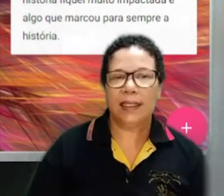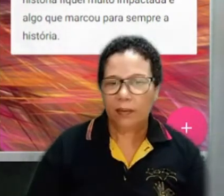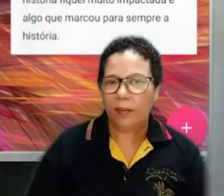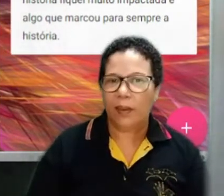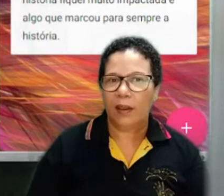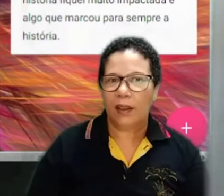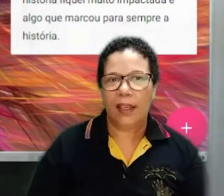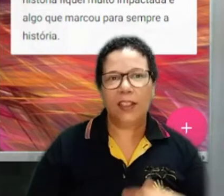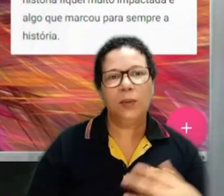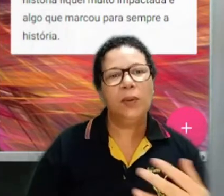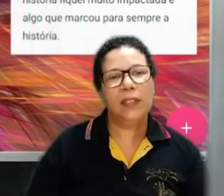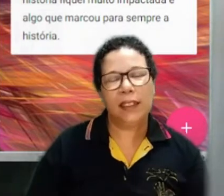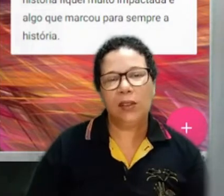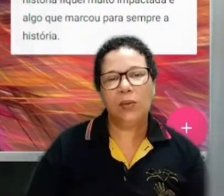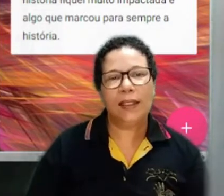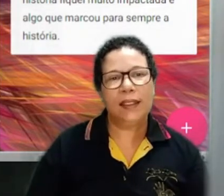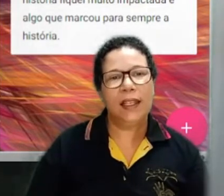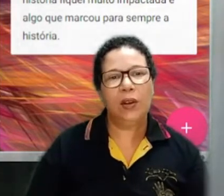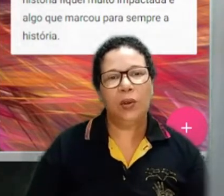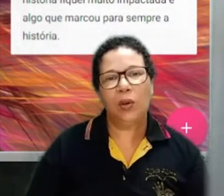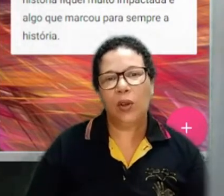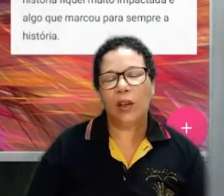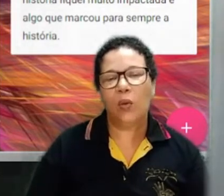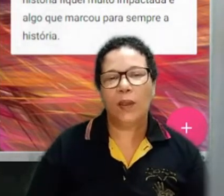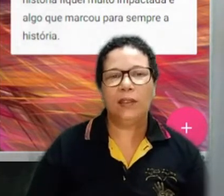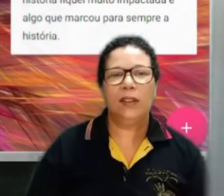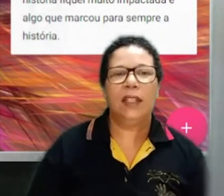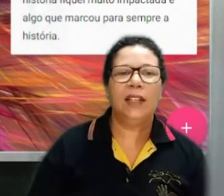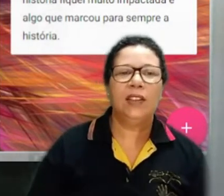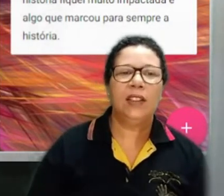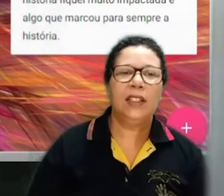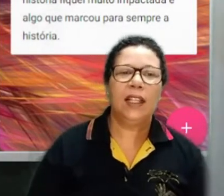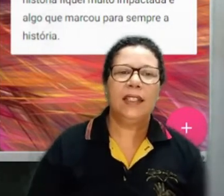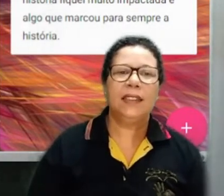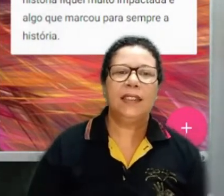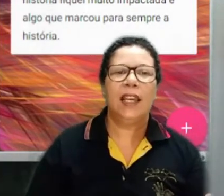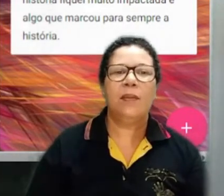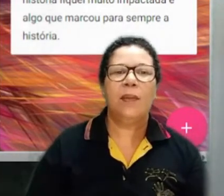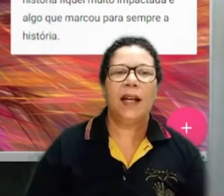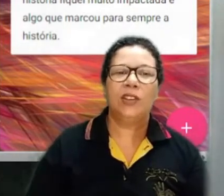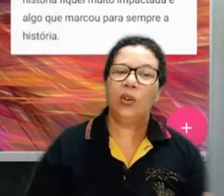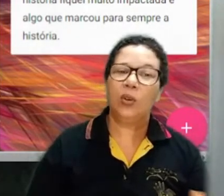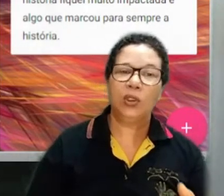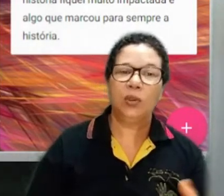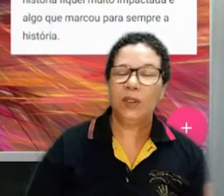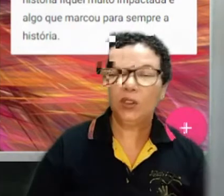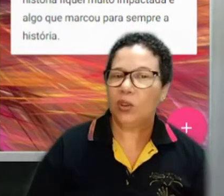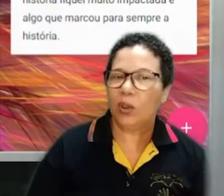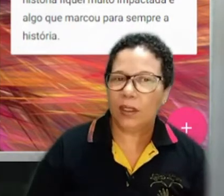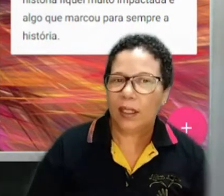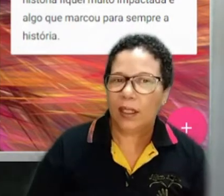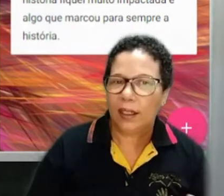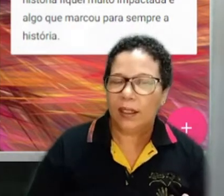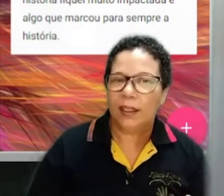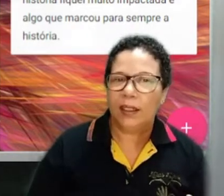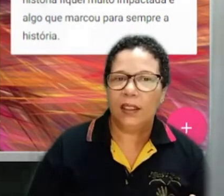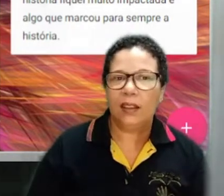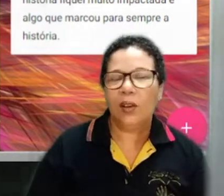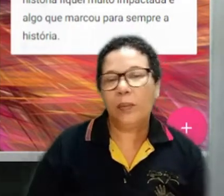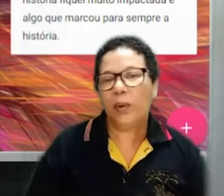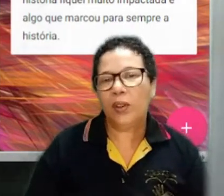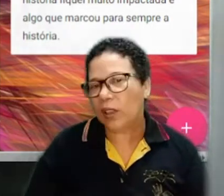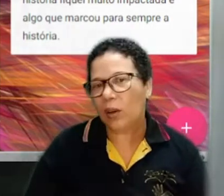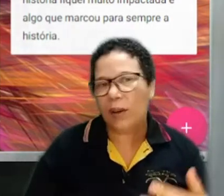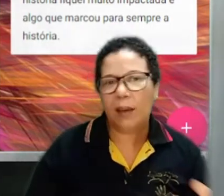acessando, respondendo. Aqui eu coloquei como atividade analisar a imagem e conte uma história. Então pode funcionar